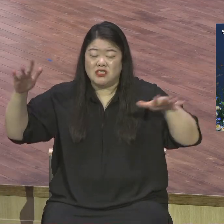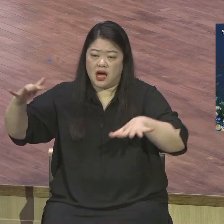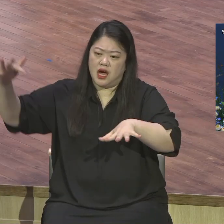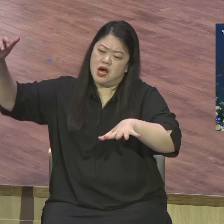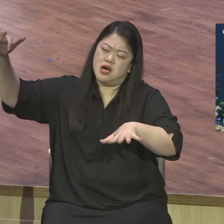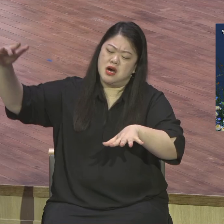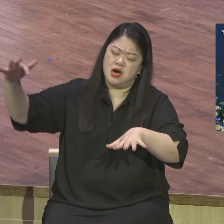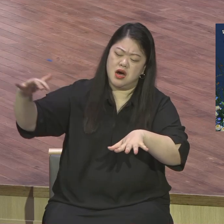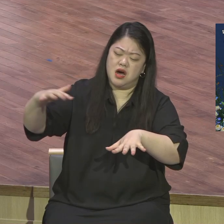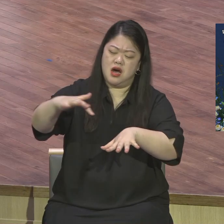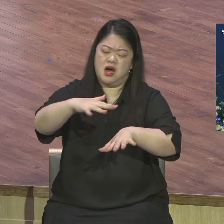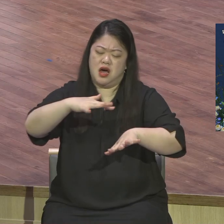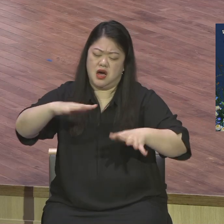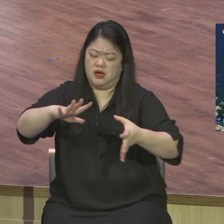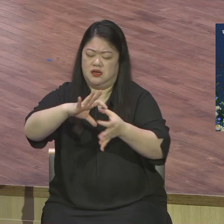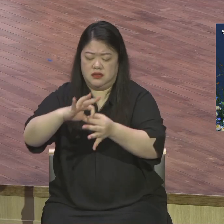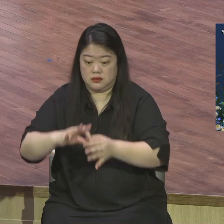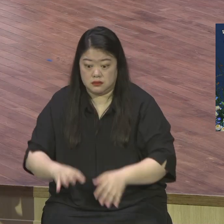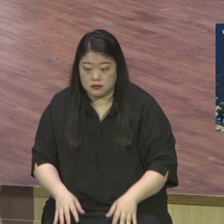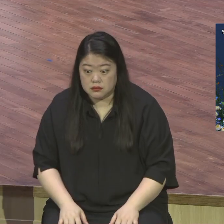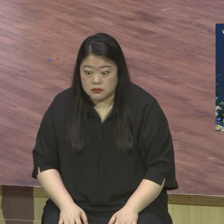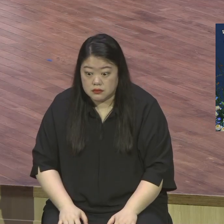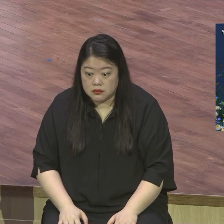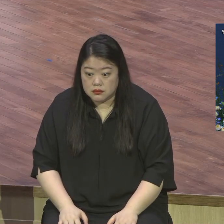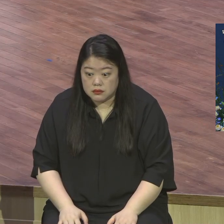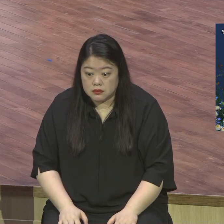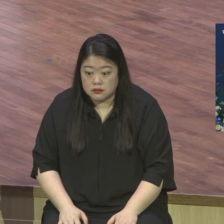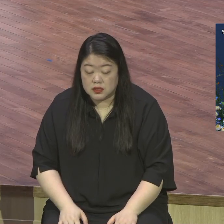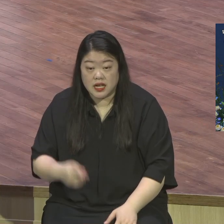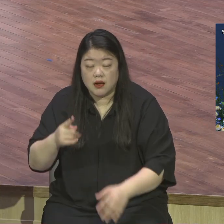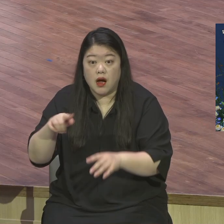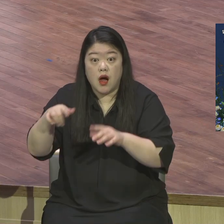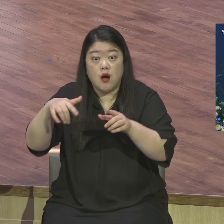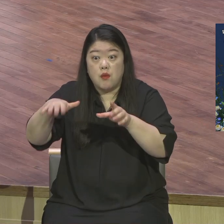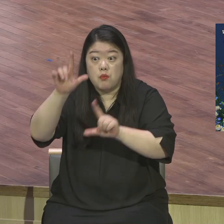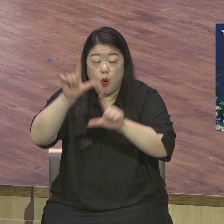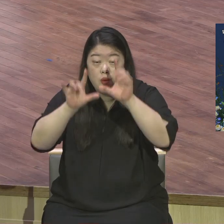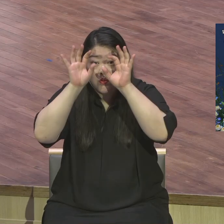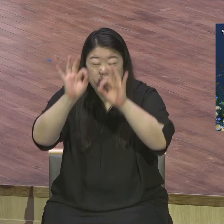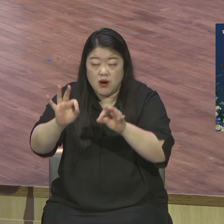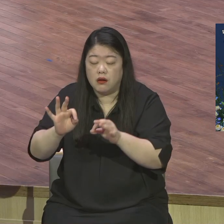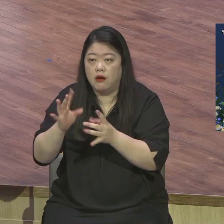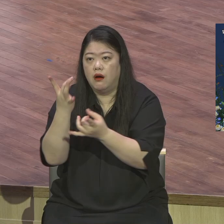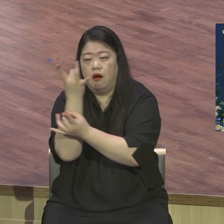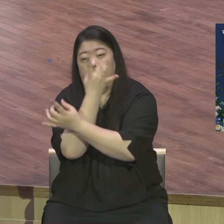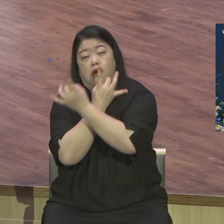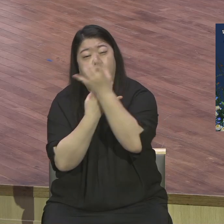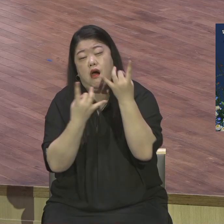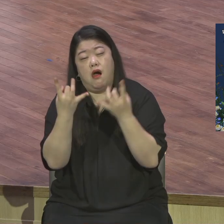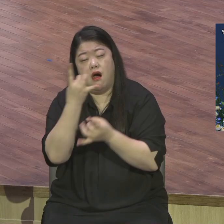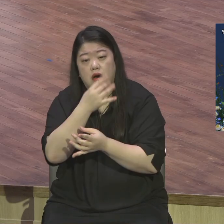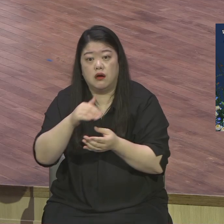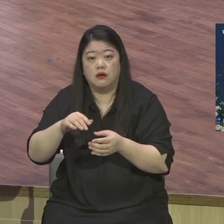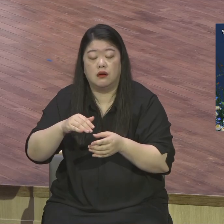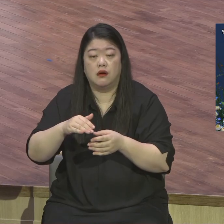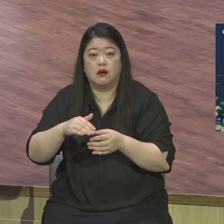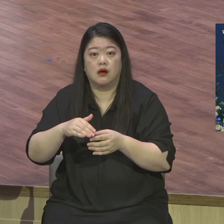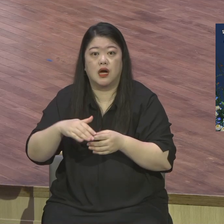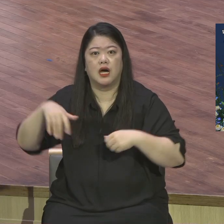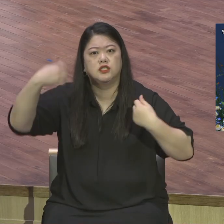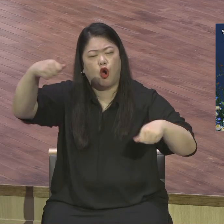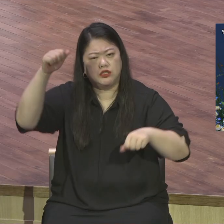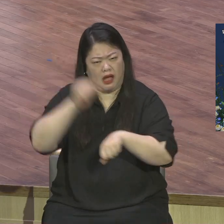찬양이 연결되는데 뻥가요 뭐 아무것도 모르는 사람들이 이게 어느 교단이냐 조사해보니까 이게